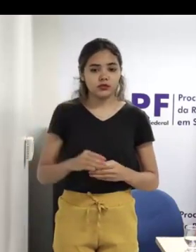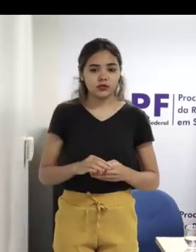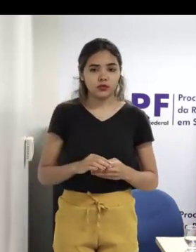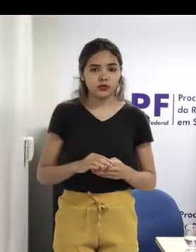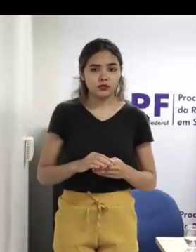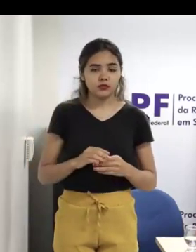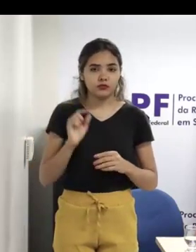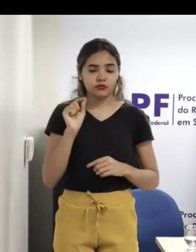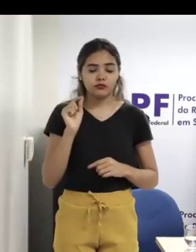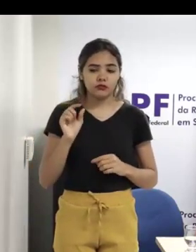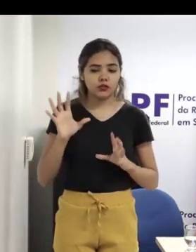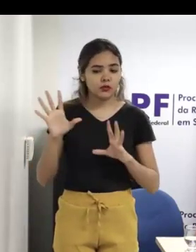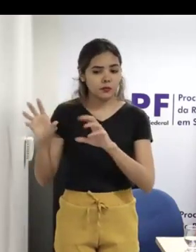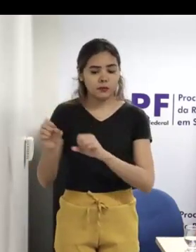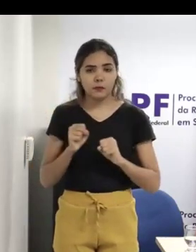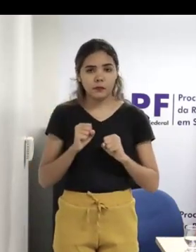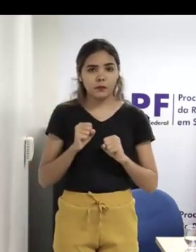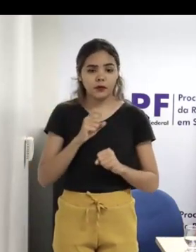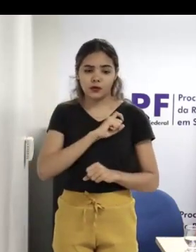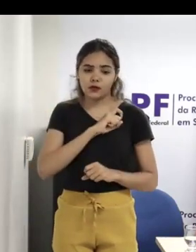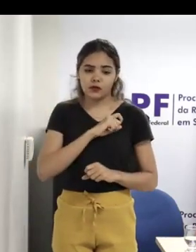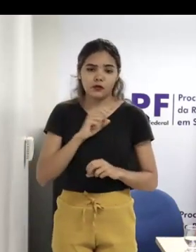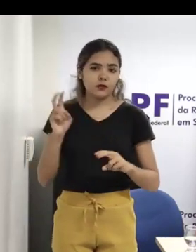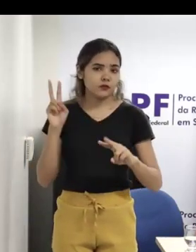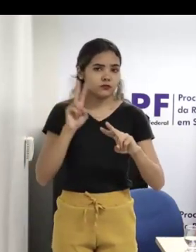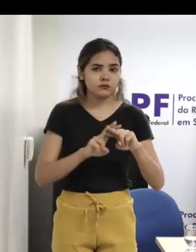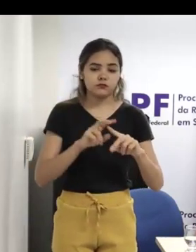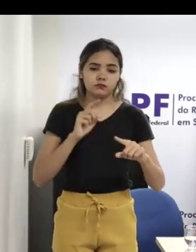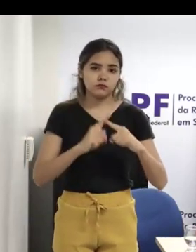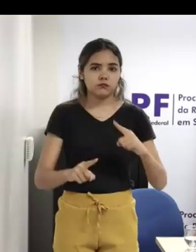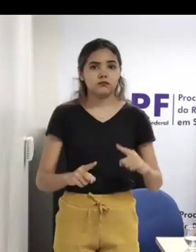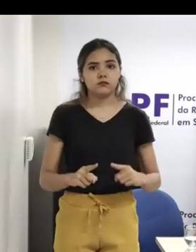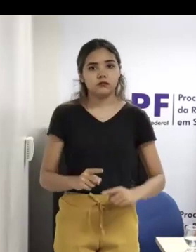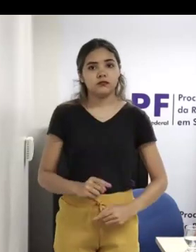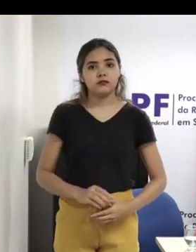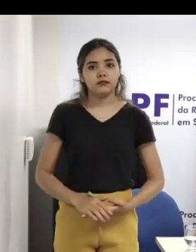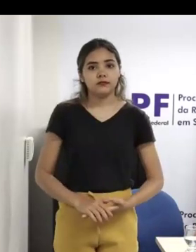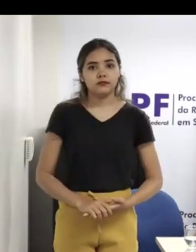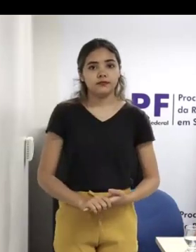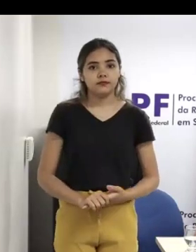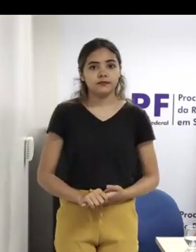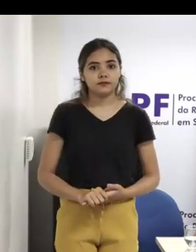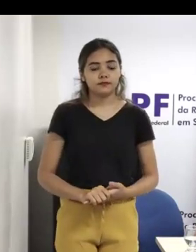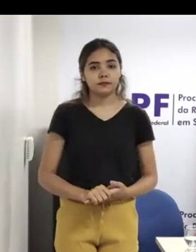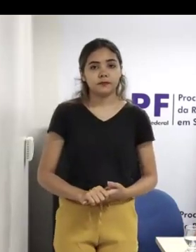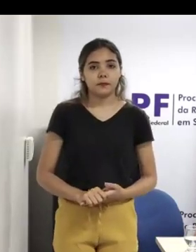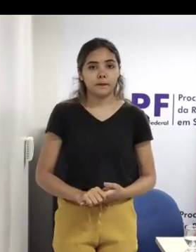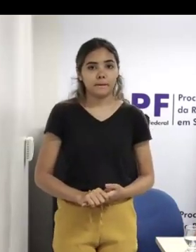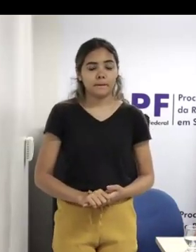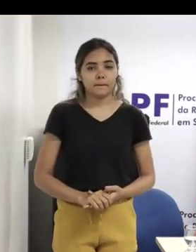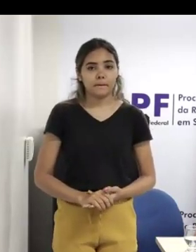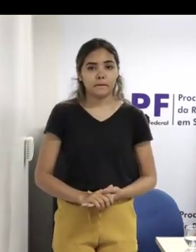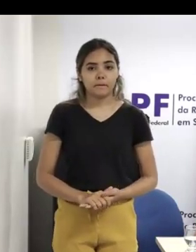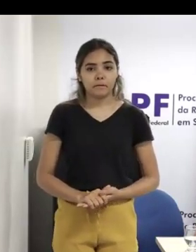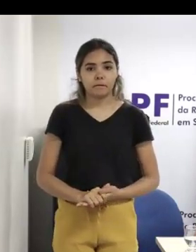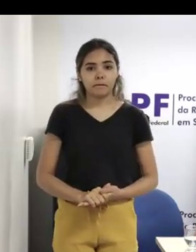at que ele faz quem ele é vamos ele tem que ser punido mas eh eh o Ministério Público também Cobra em